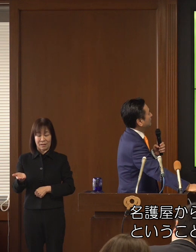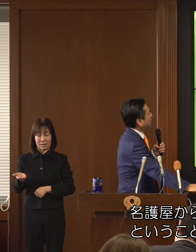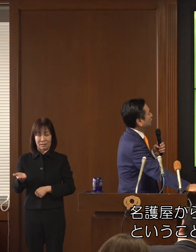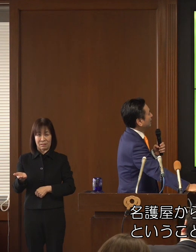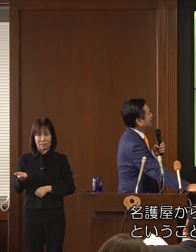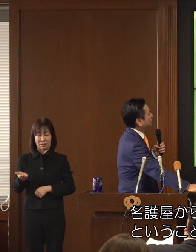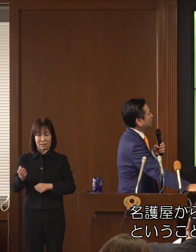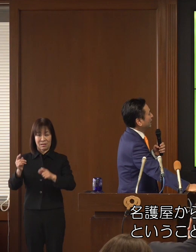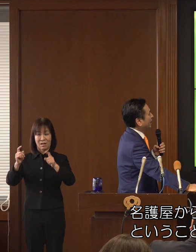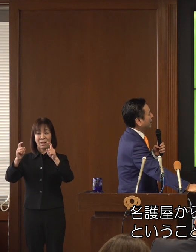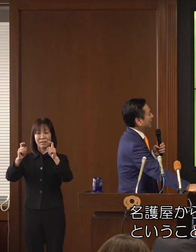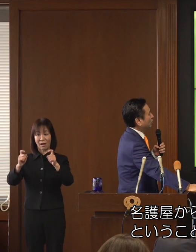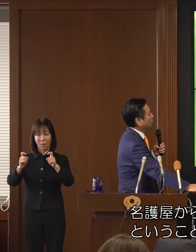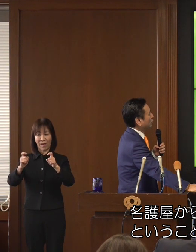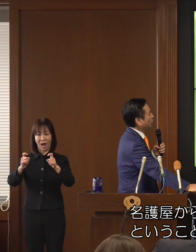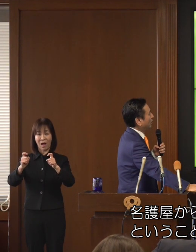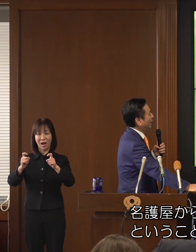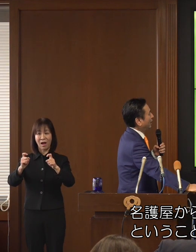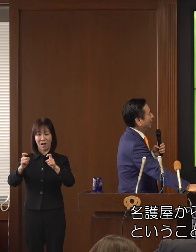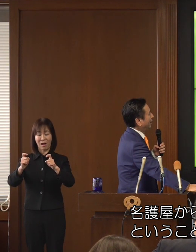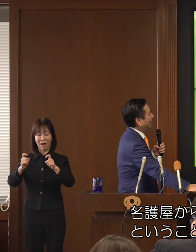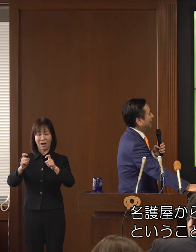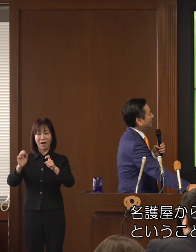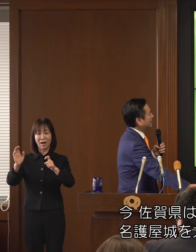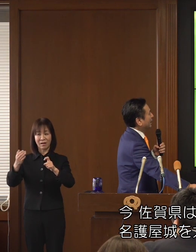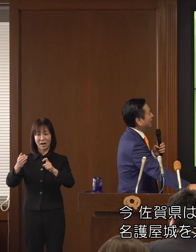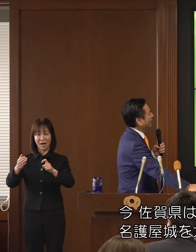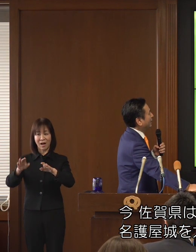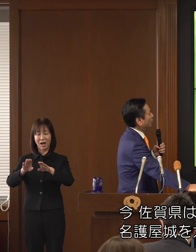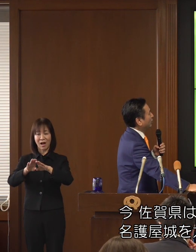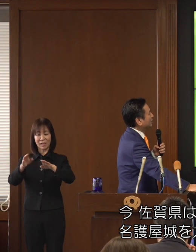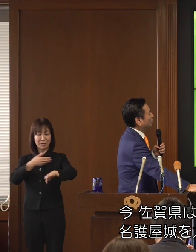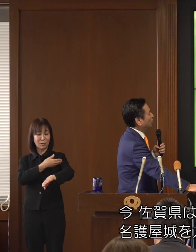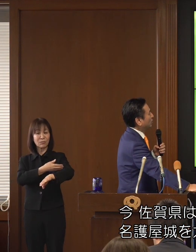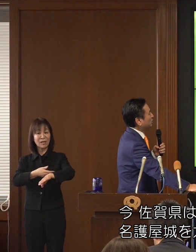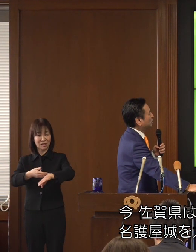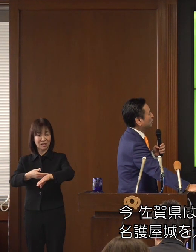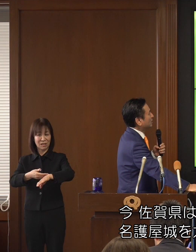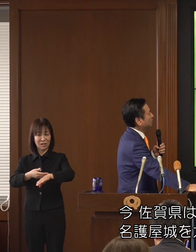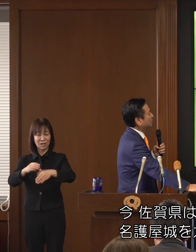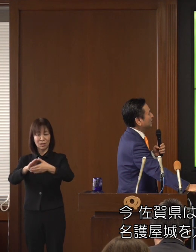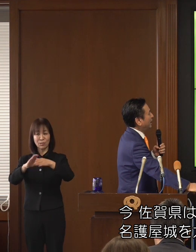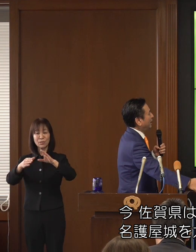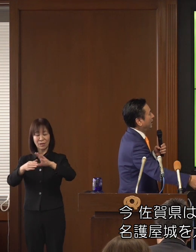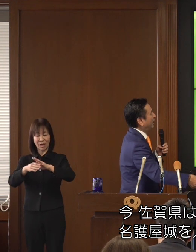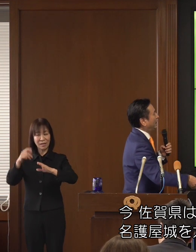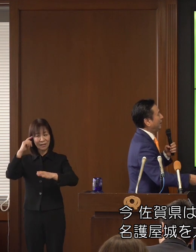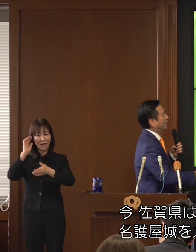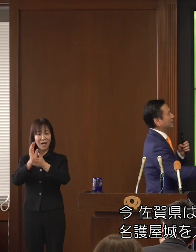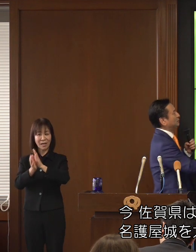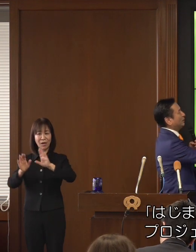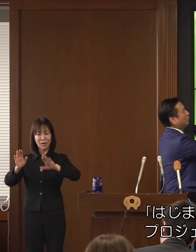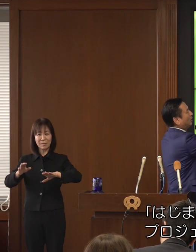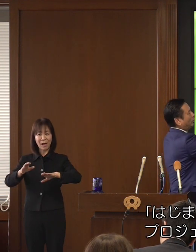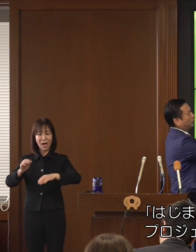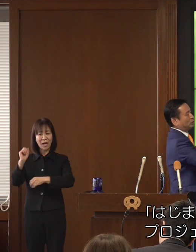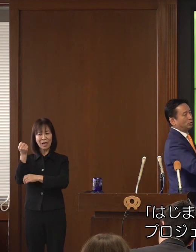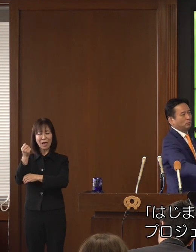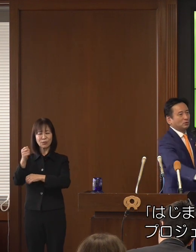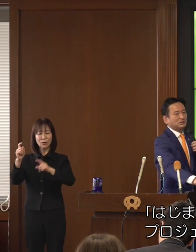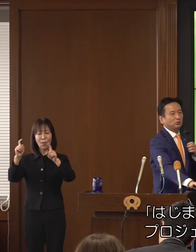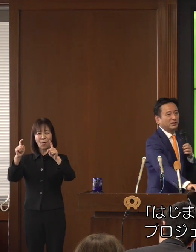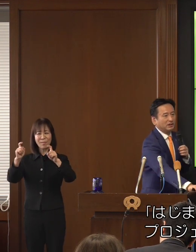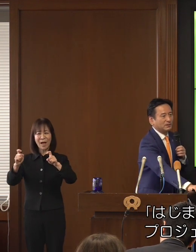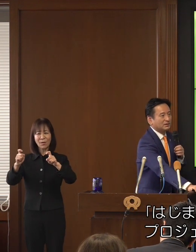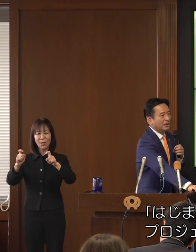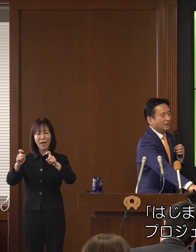から始まる歴史文化体験ということで、今佐賀県は名古屋城をクローズアップして、始まりの名古屋城